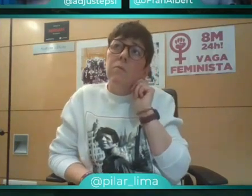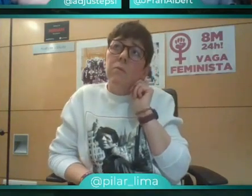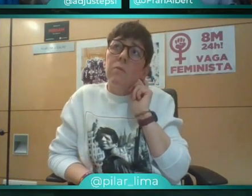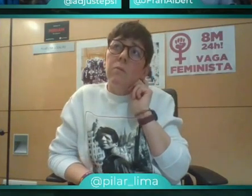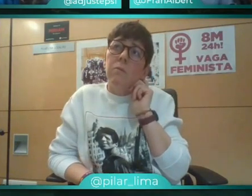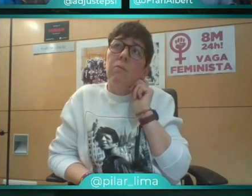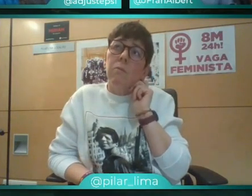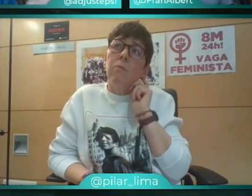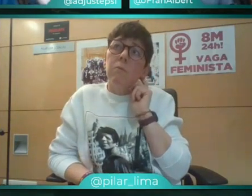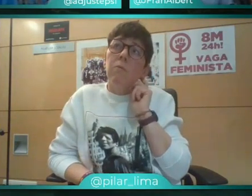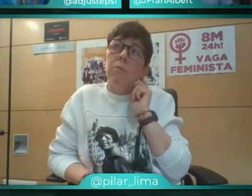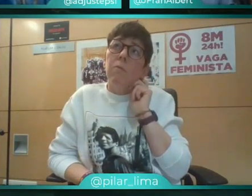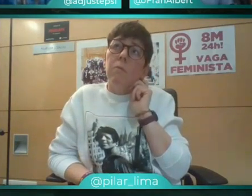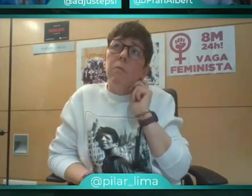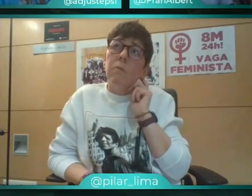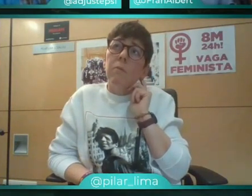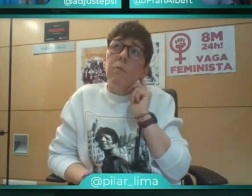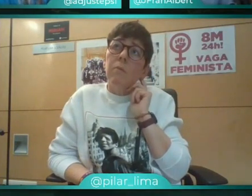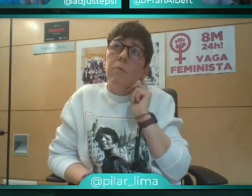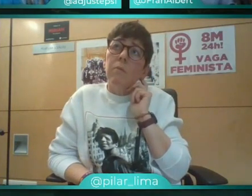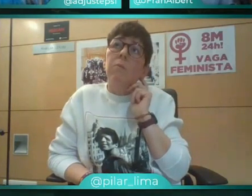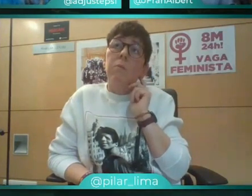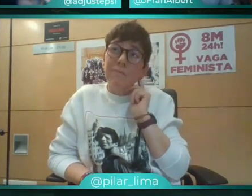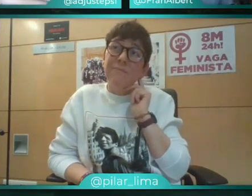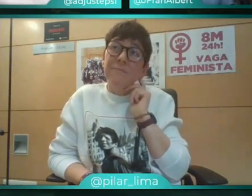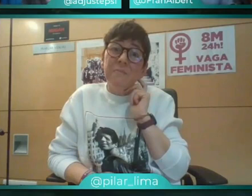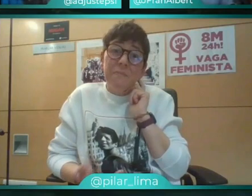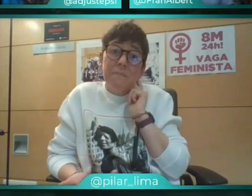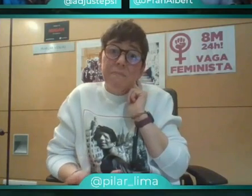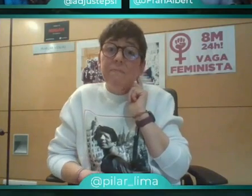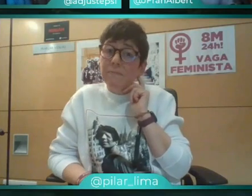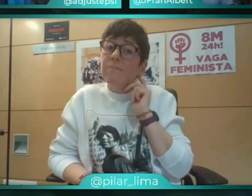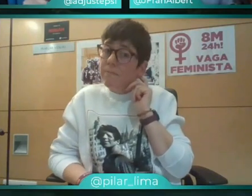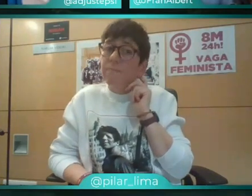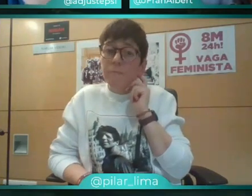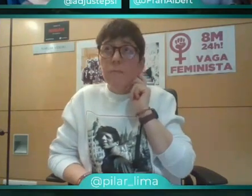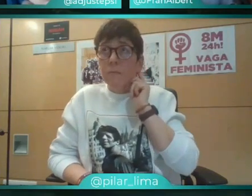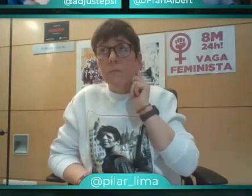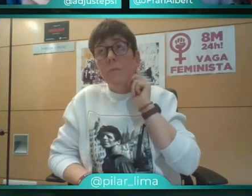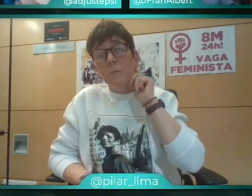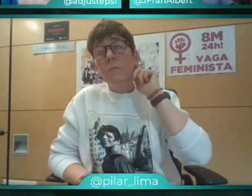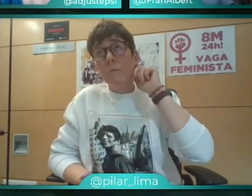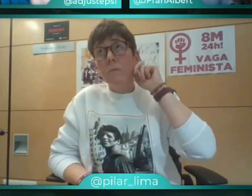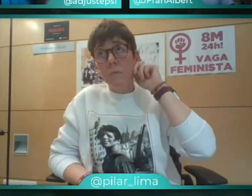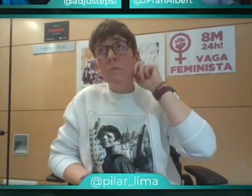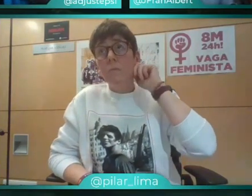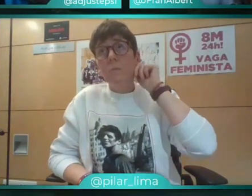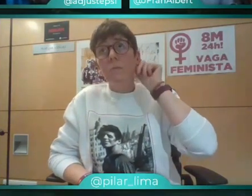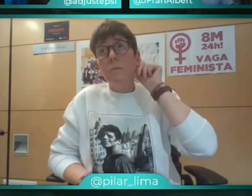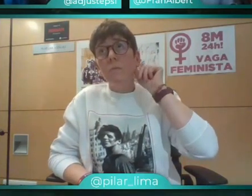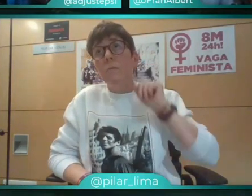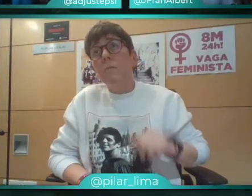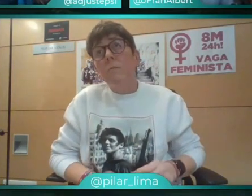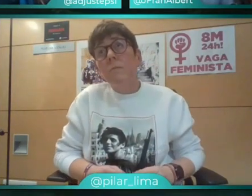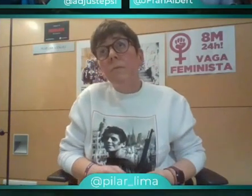pérdida de privilegio y de pérdida de poder que los hombres tienen interiorizada y que utiliza el discurso político al